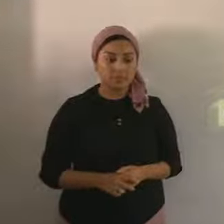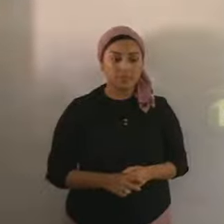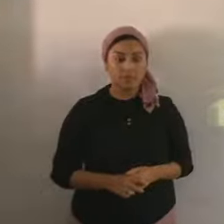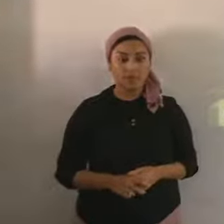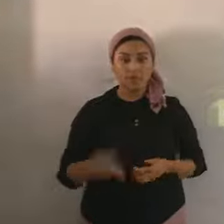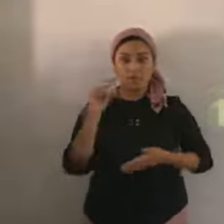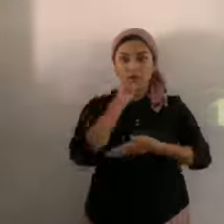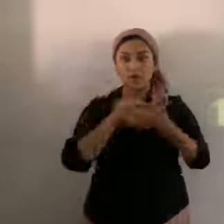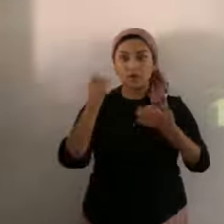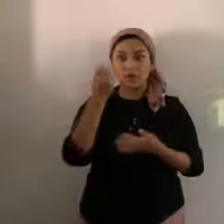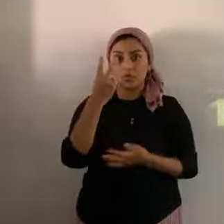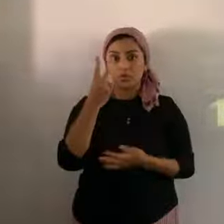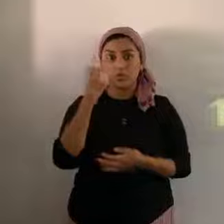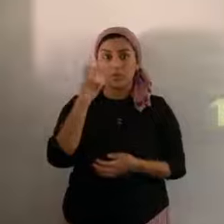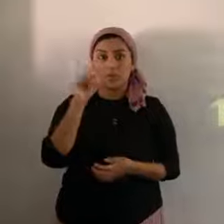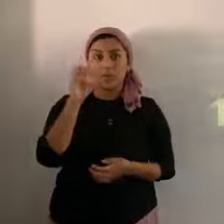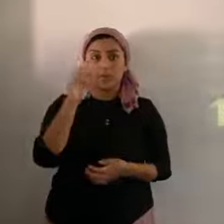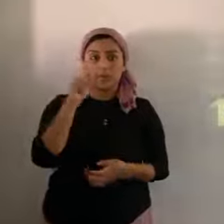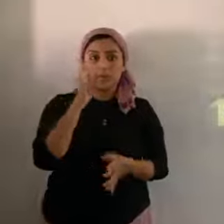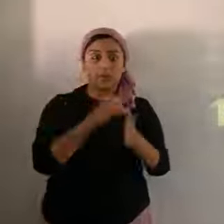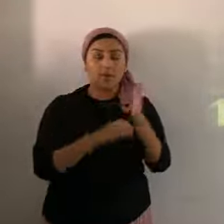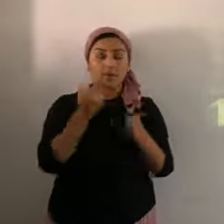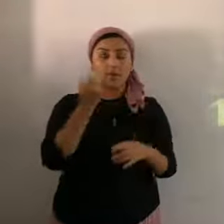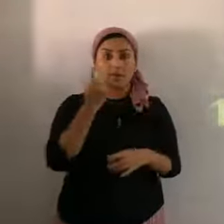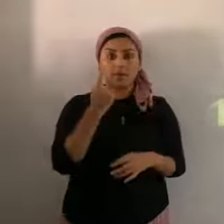desde el verso 12. Marcos 11.